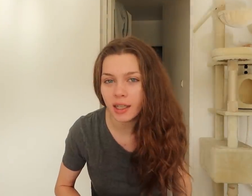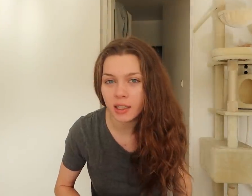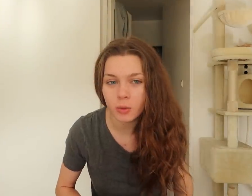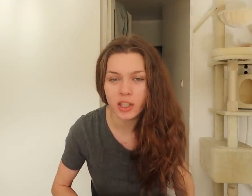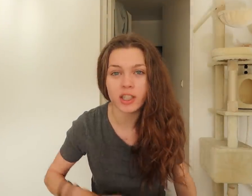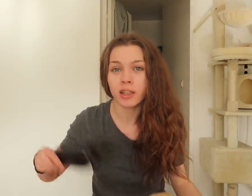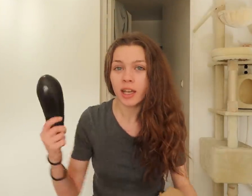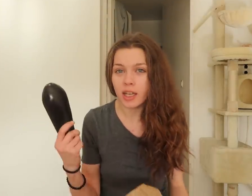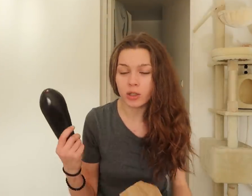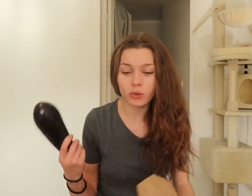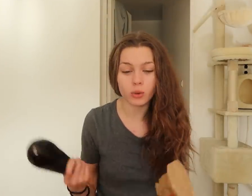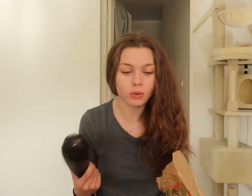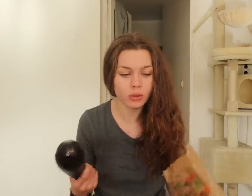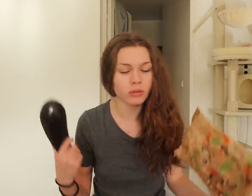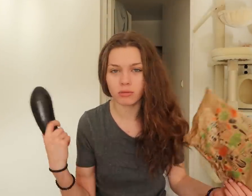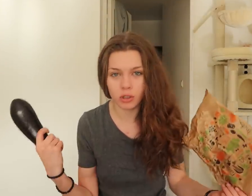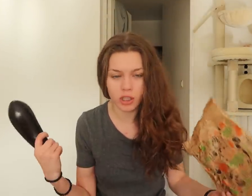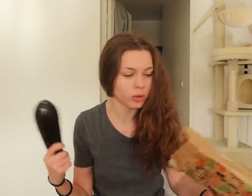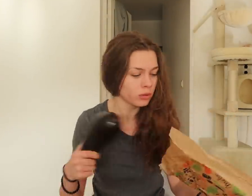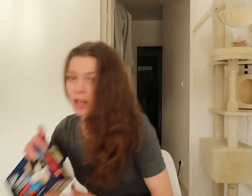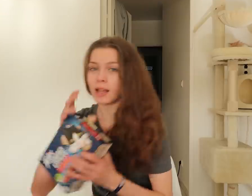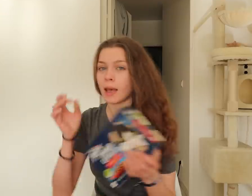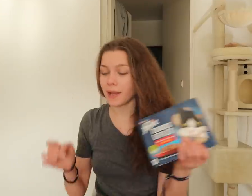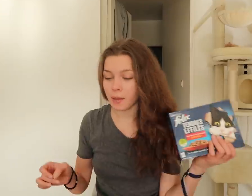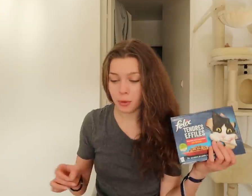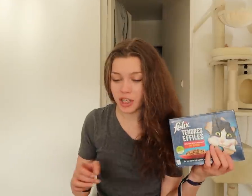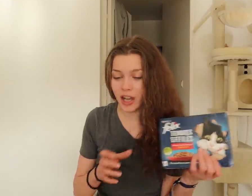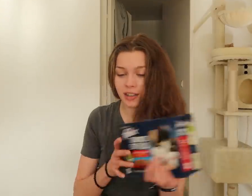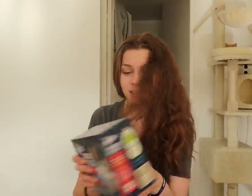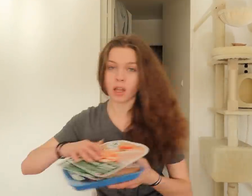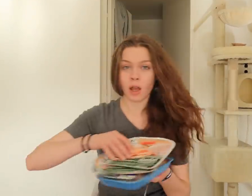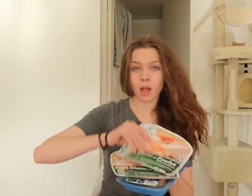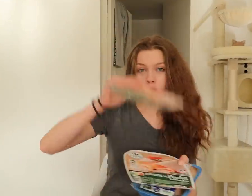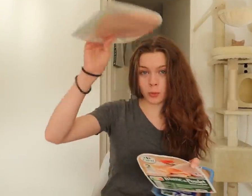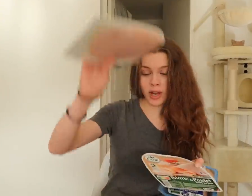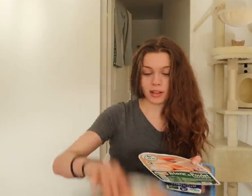les aubergines et je kiffe trop. Du coup j'en ai acheté une. La pâté pour les chats,